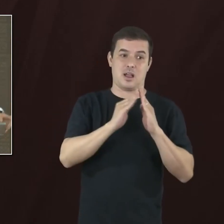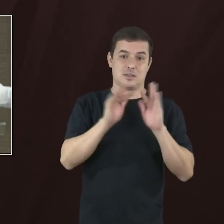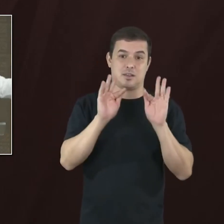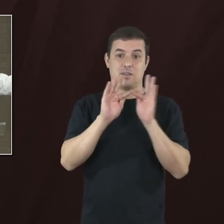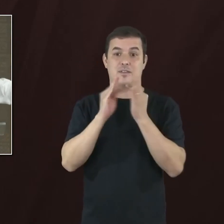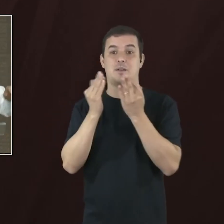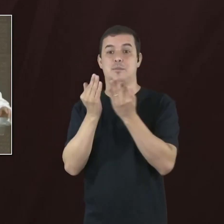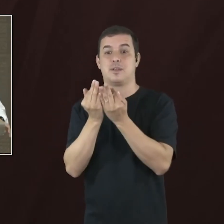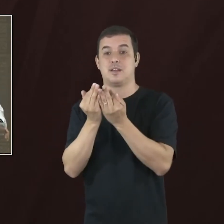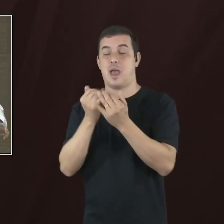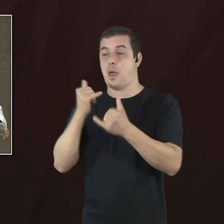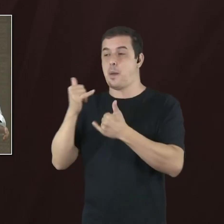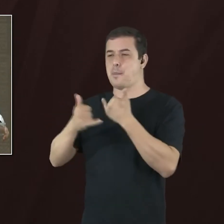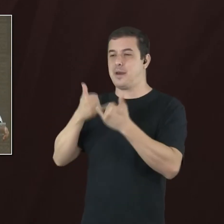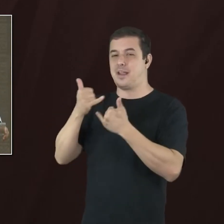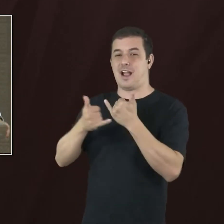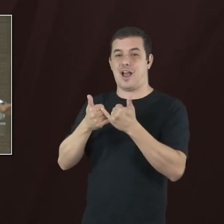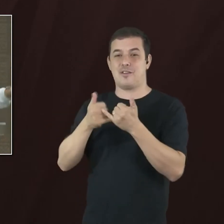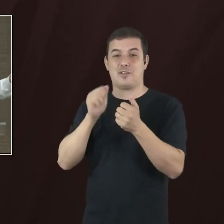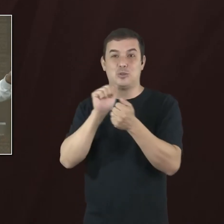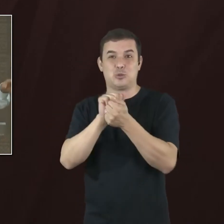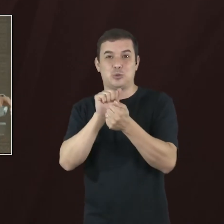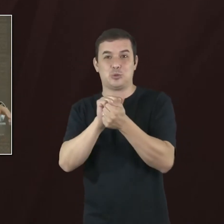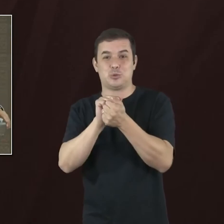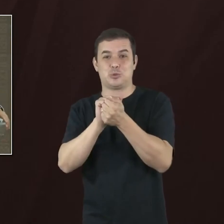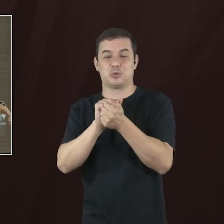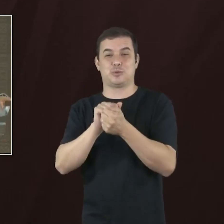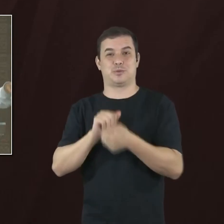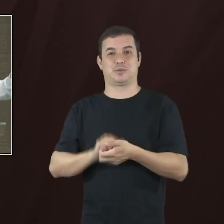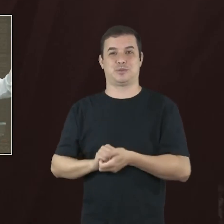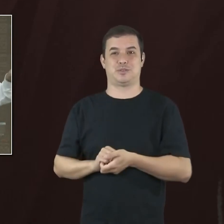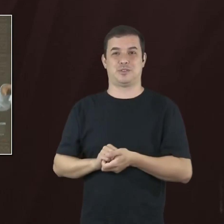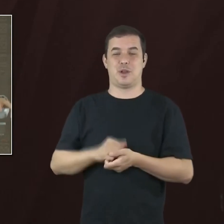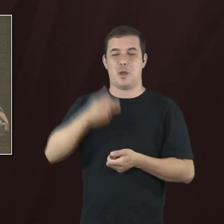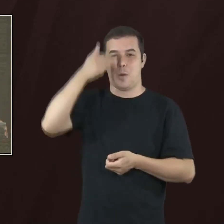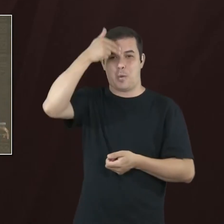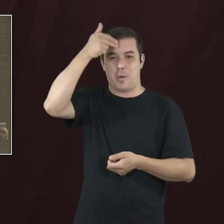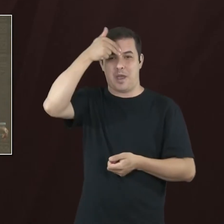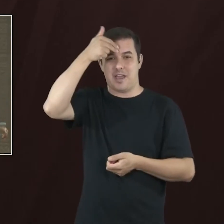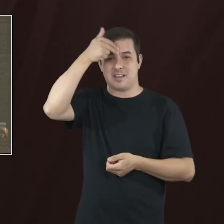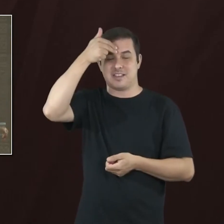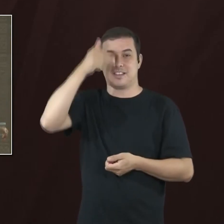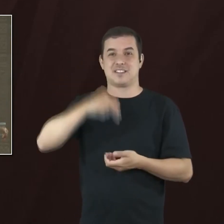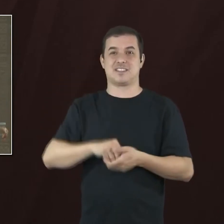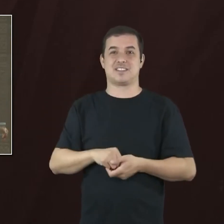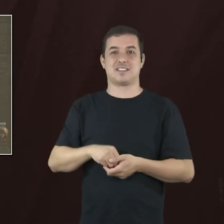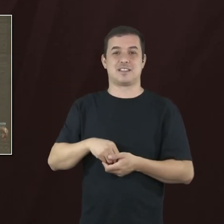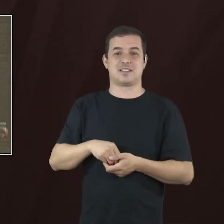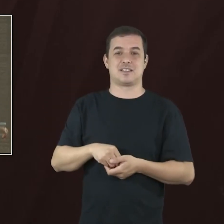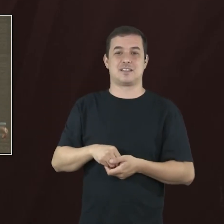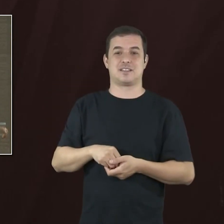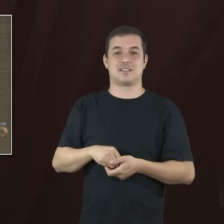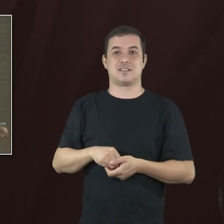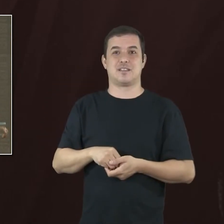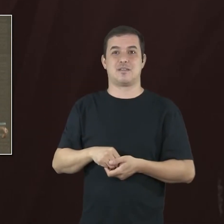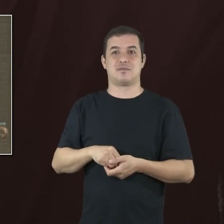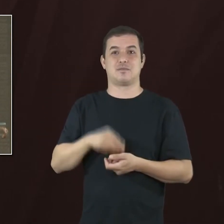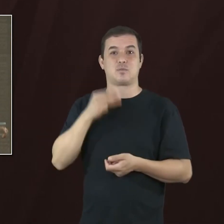ia brincar na casa deles. Eu era pequeno, certo? E o Esdras e o Miguel era